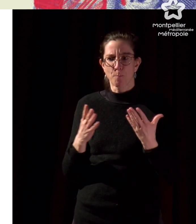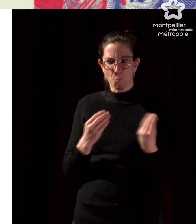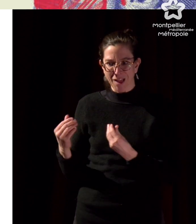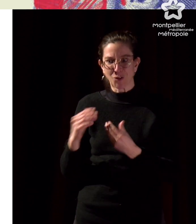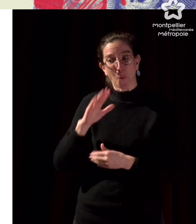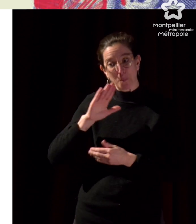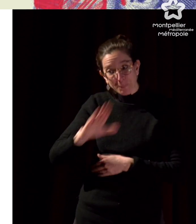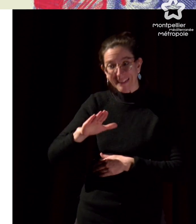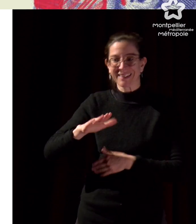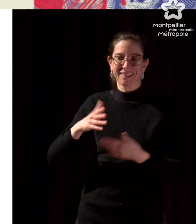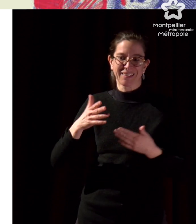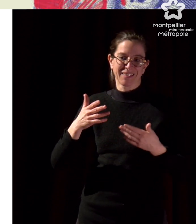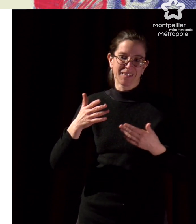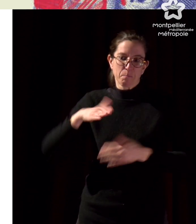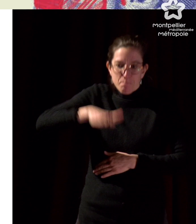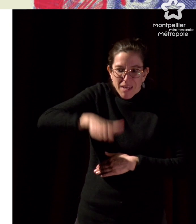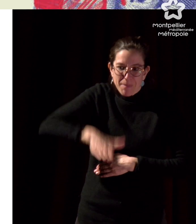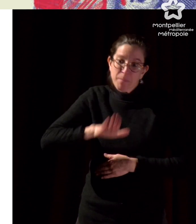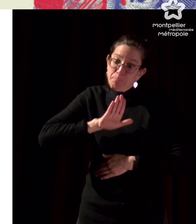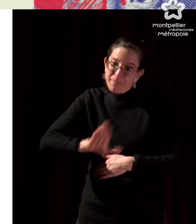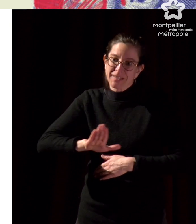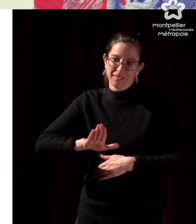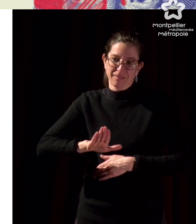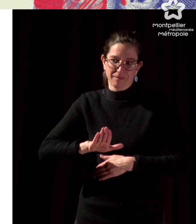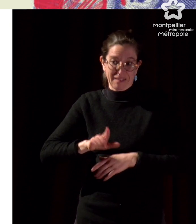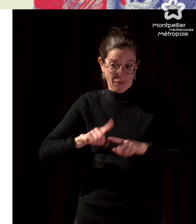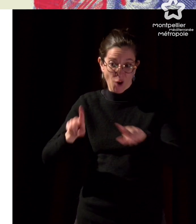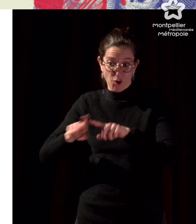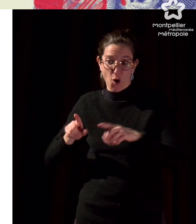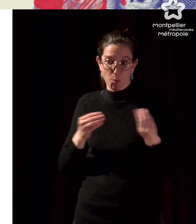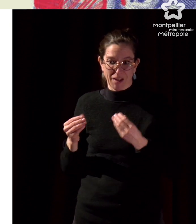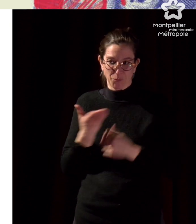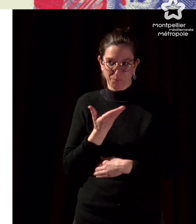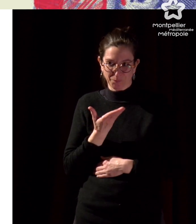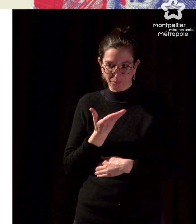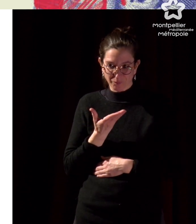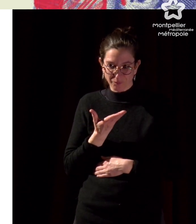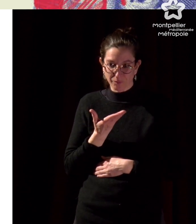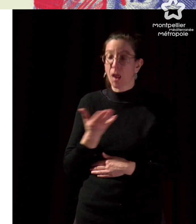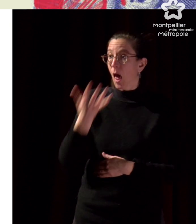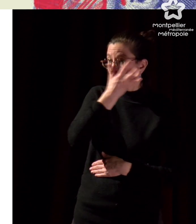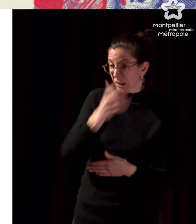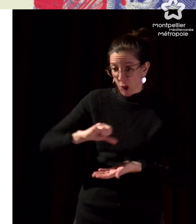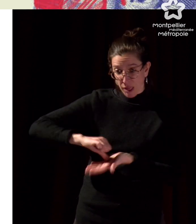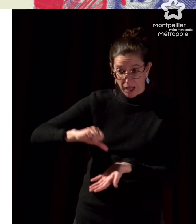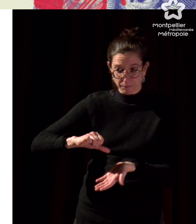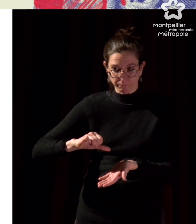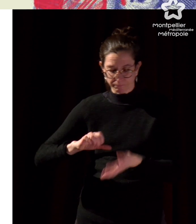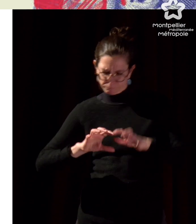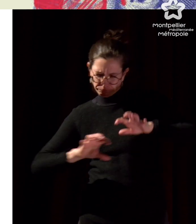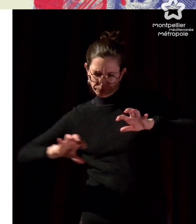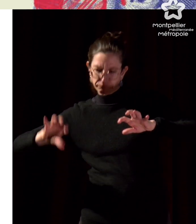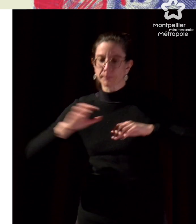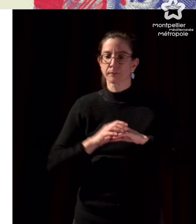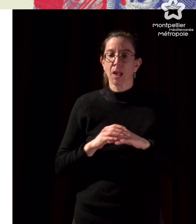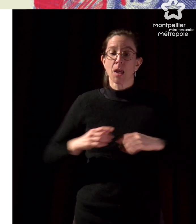peut, dites pygmées, que l'on retrouve au niveau de toute l'Afrique centrale. Et donc, on a monté des